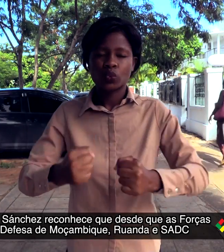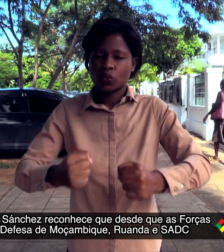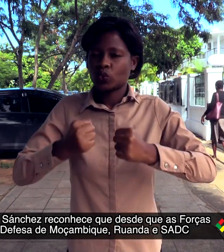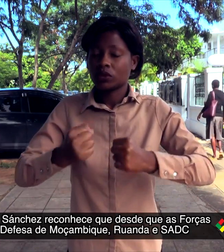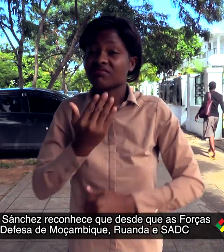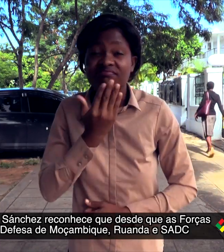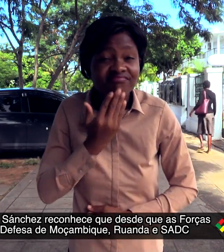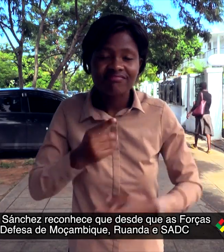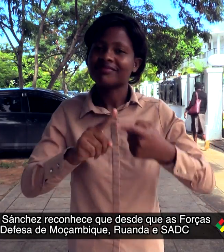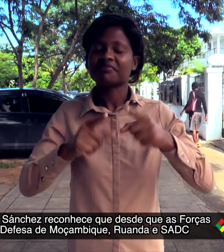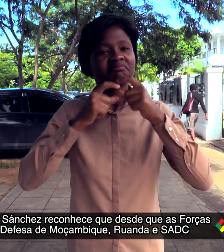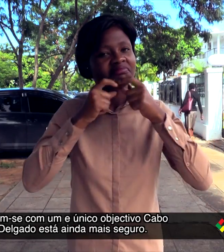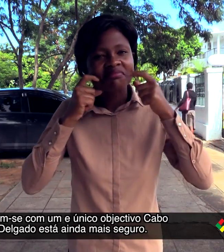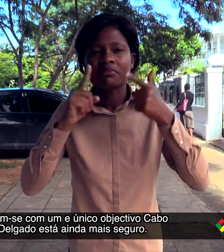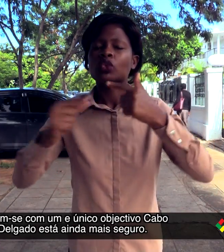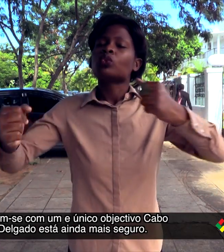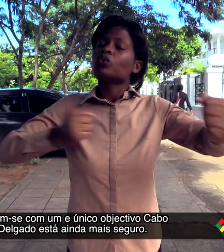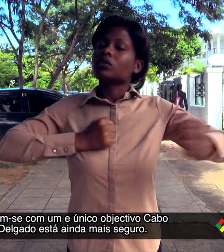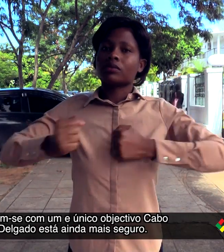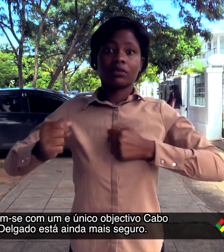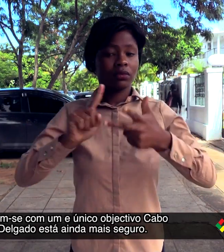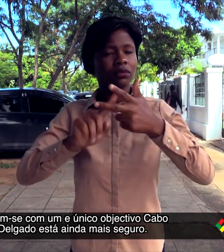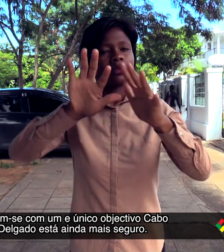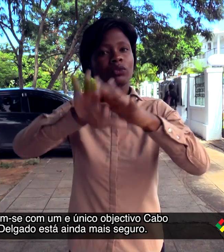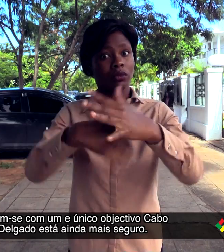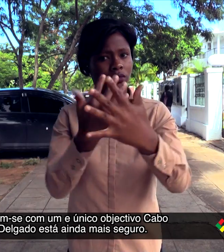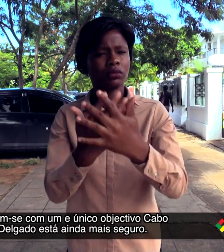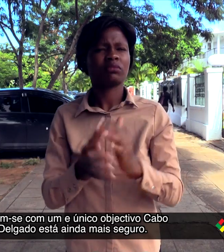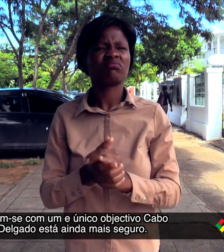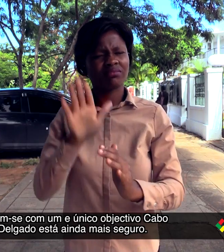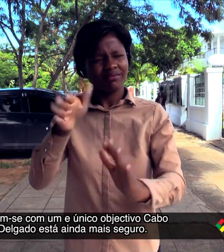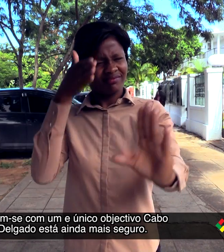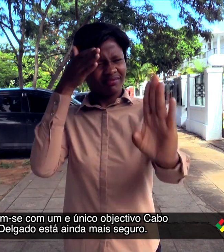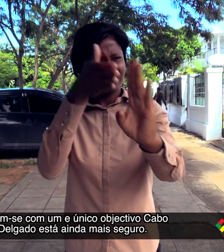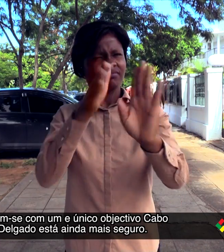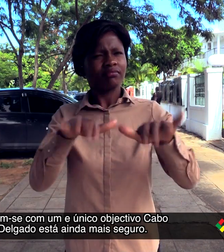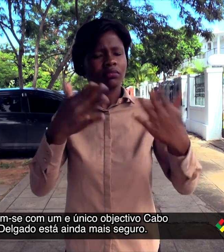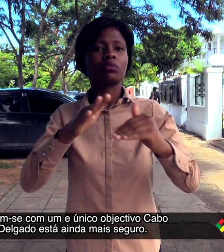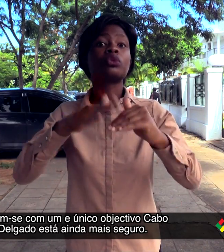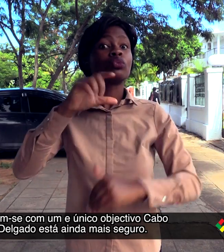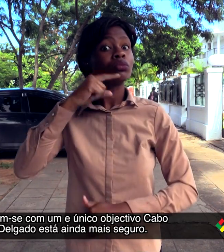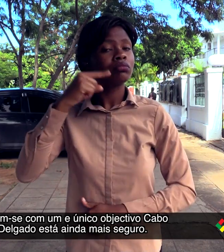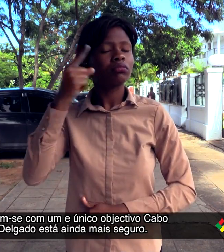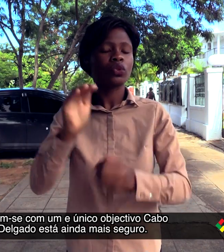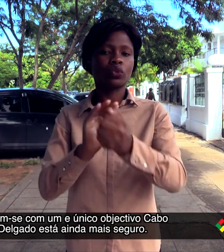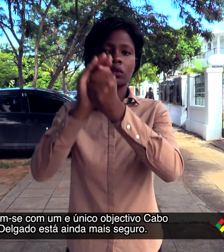de Moçambique, Ruanda e SADC uniram-se com um e único objetivo, Cabo Delgado está ainda mais seguro.